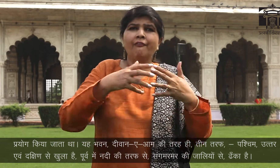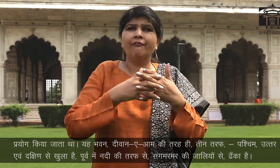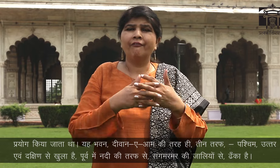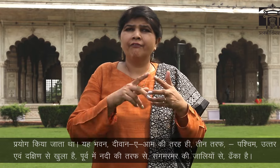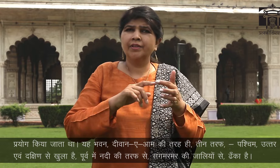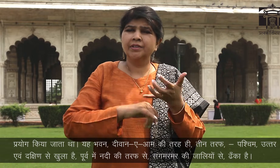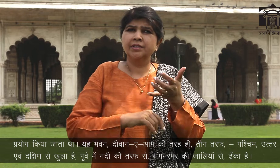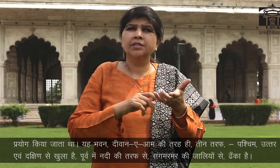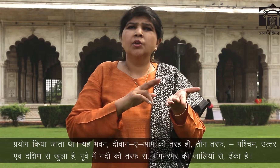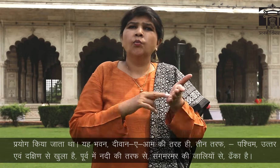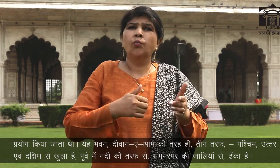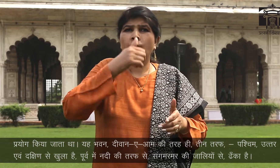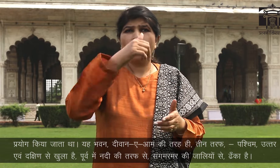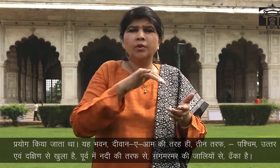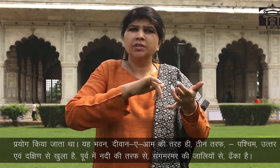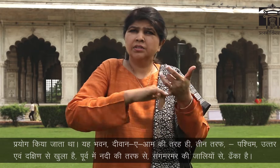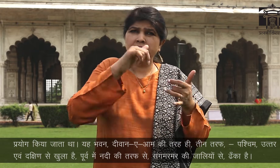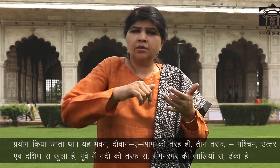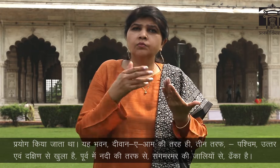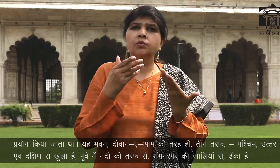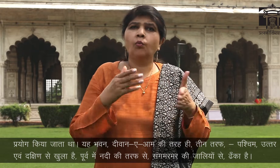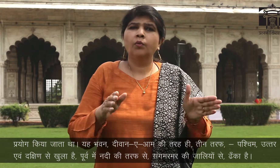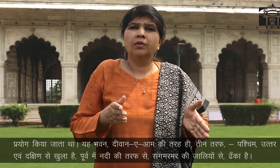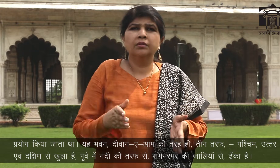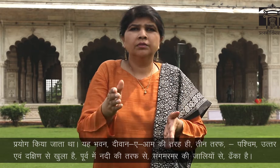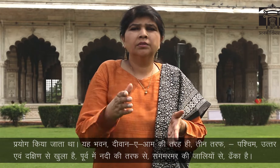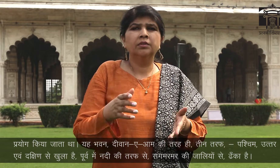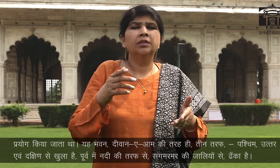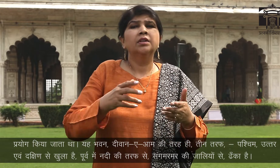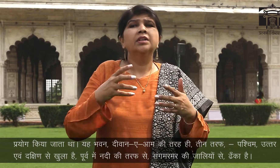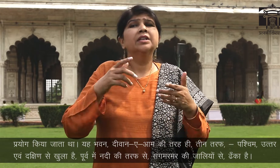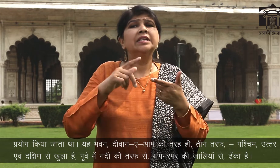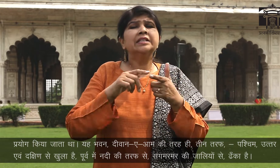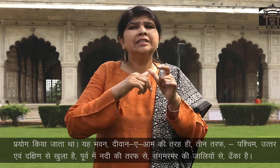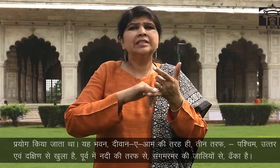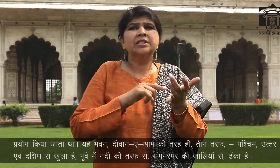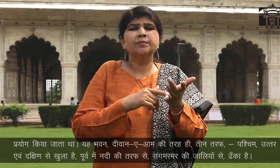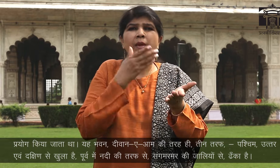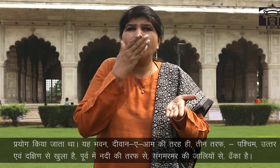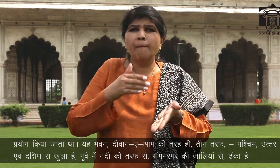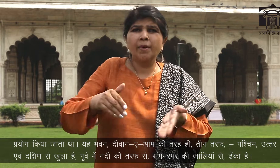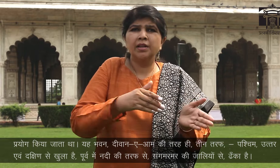उत्तर एवं दक्षिण से खुला है। पूर्व में नदी की तरफ से संगमरमर की जालियों से ढका